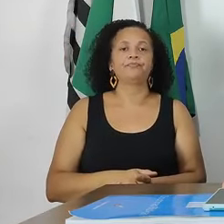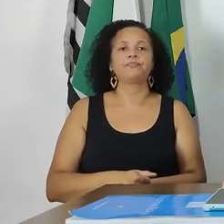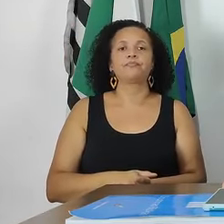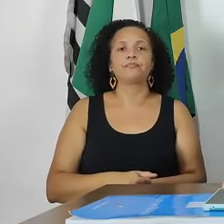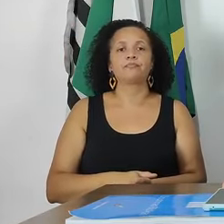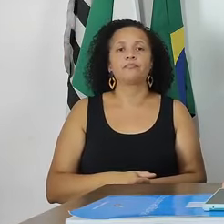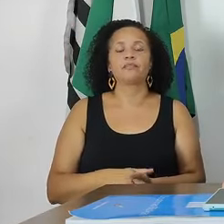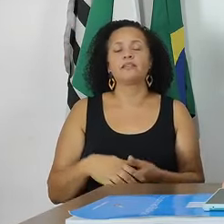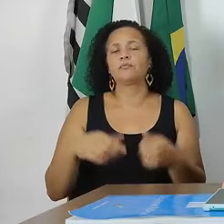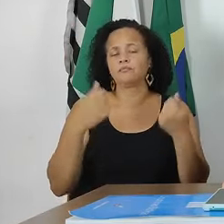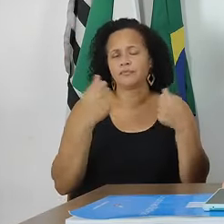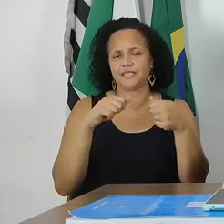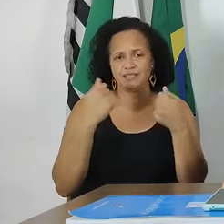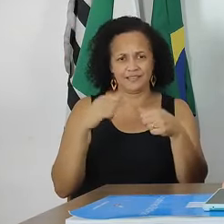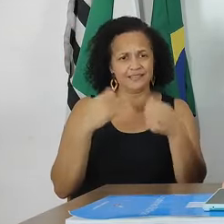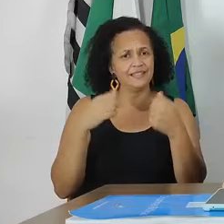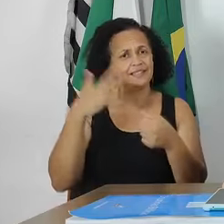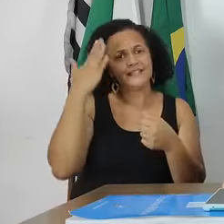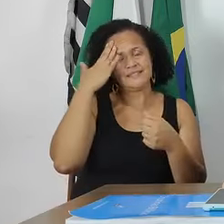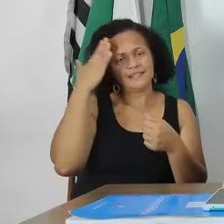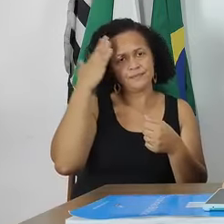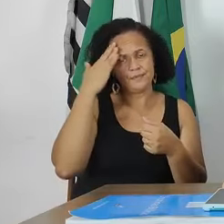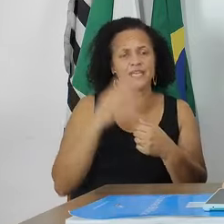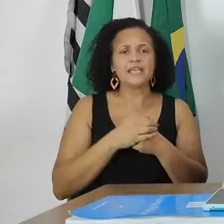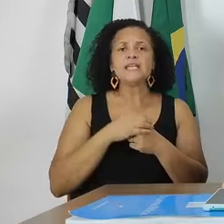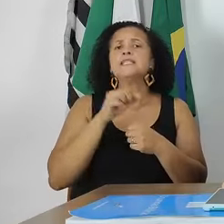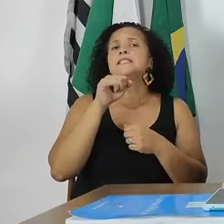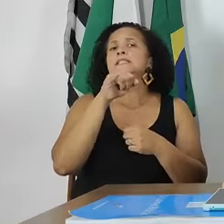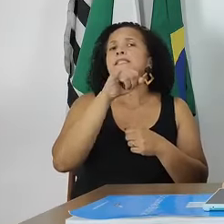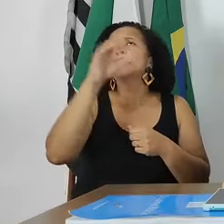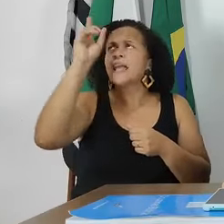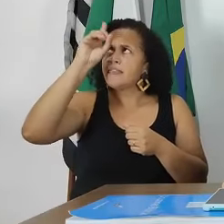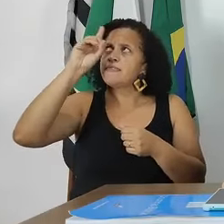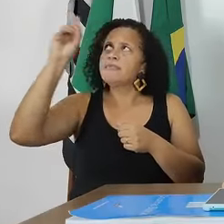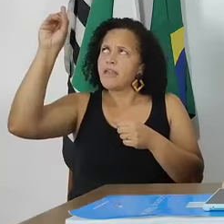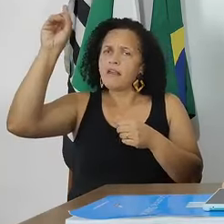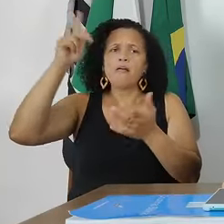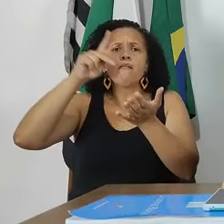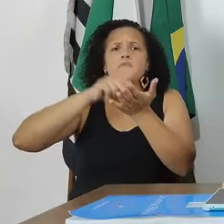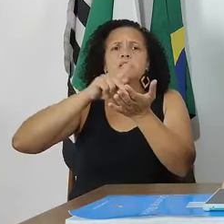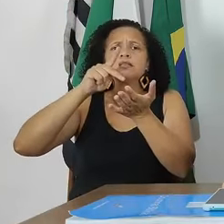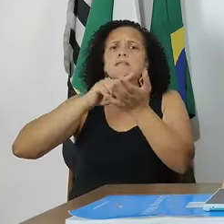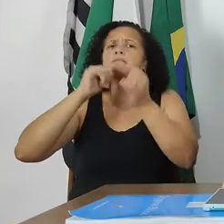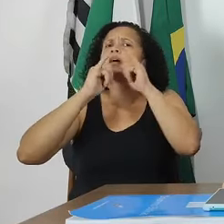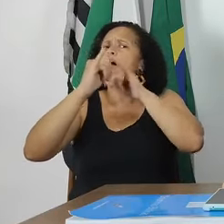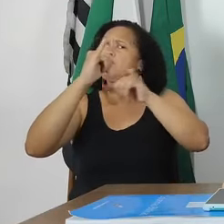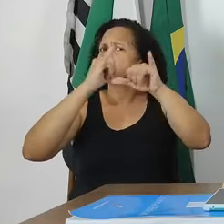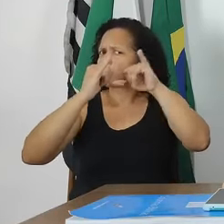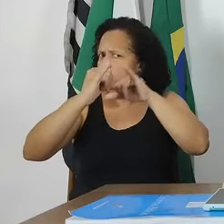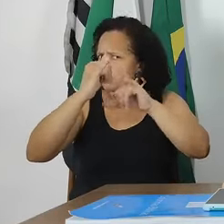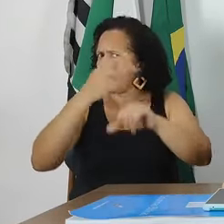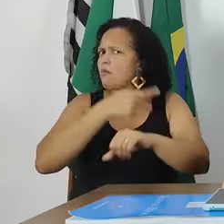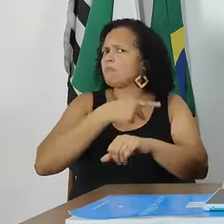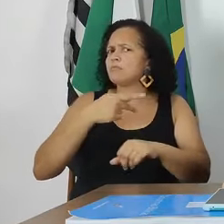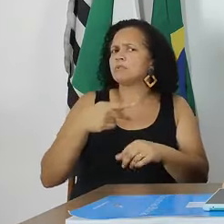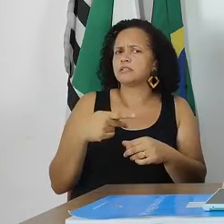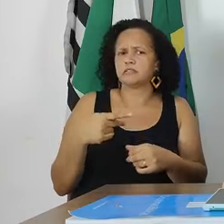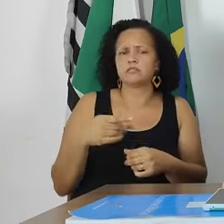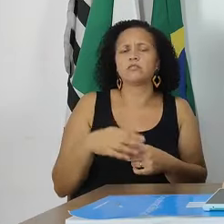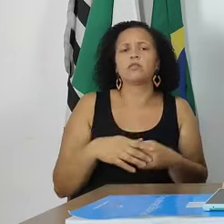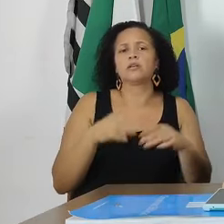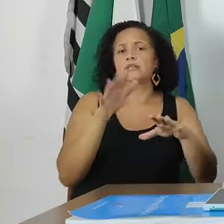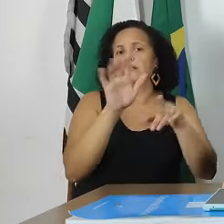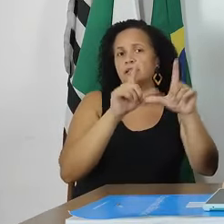público específico para uma ocasião, né? E se a gente acolher essas informações, é como tirar